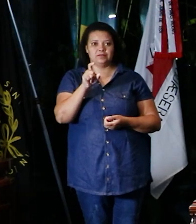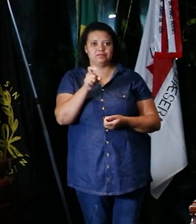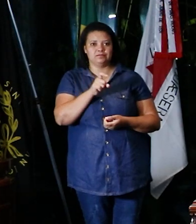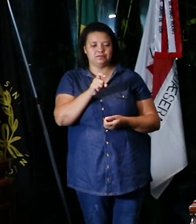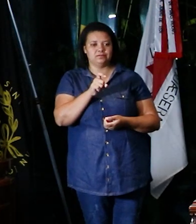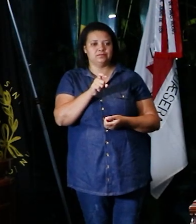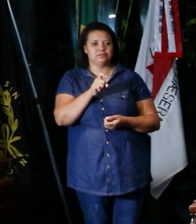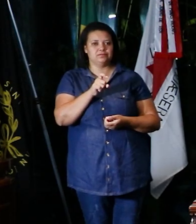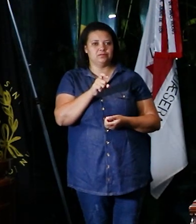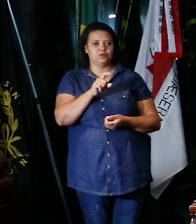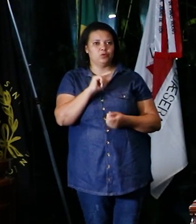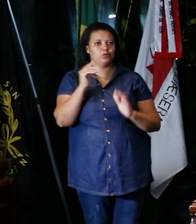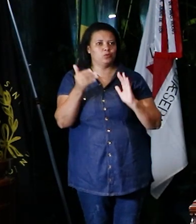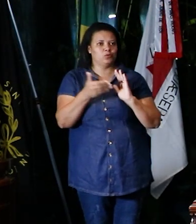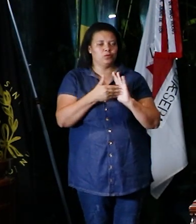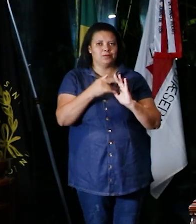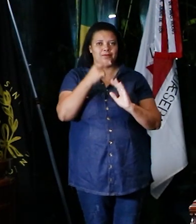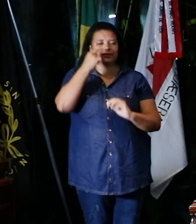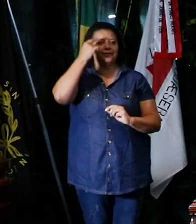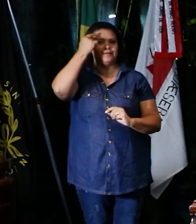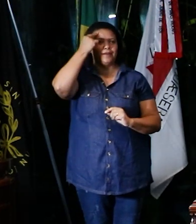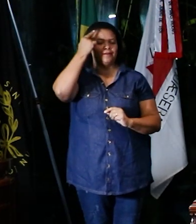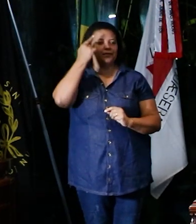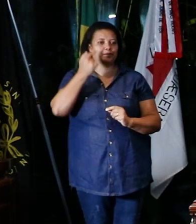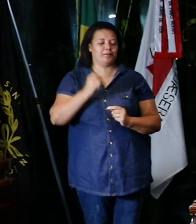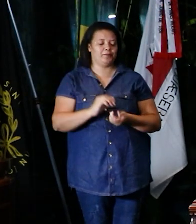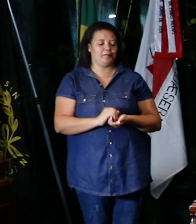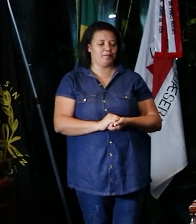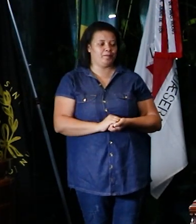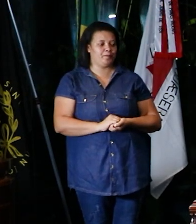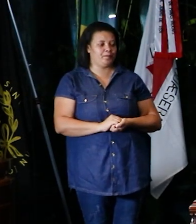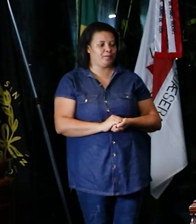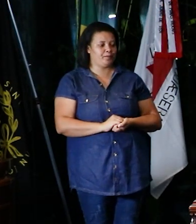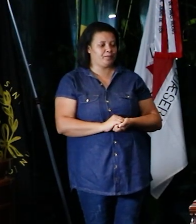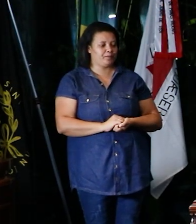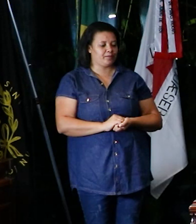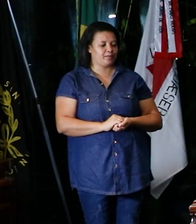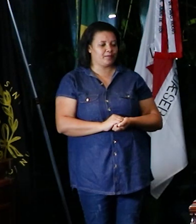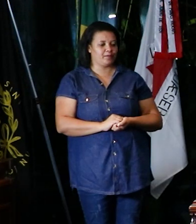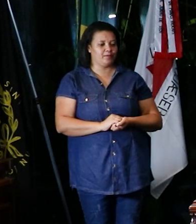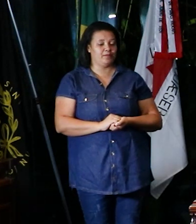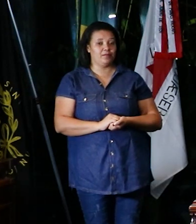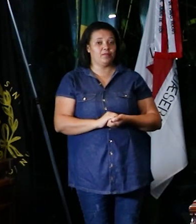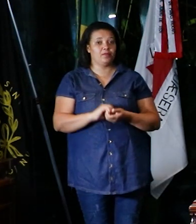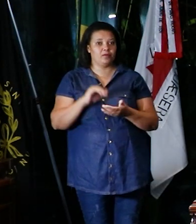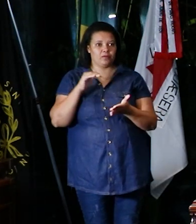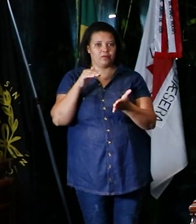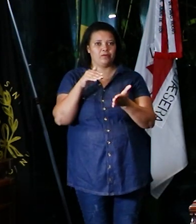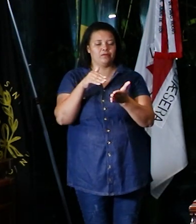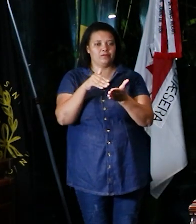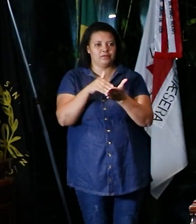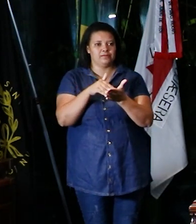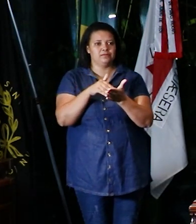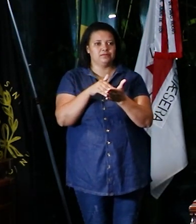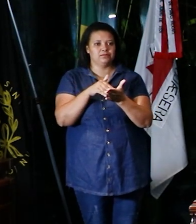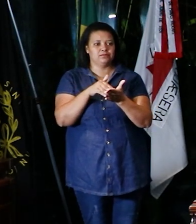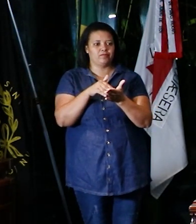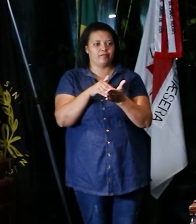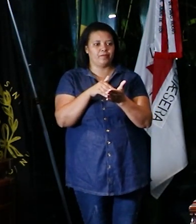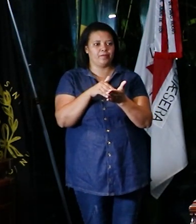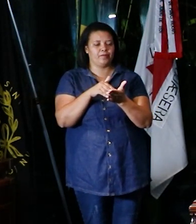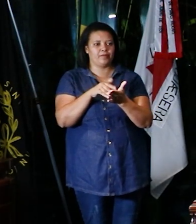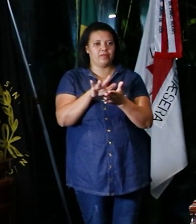consoadíssima, tudo inventado, né? E o final, que foi um dos grandes,